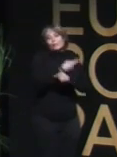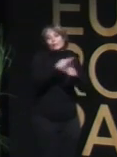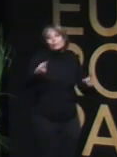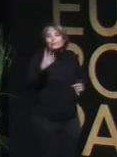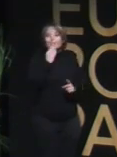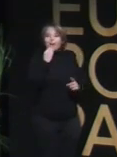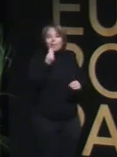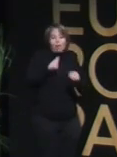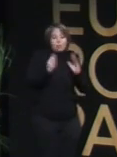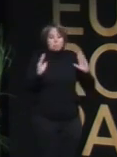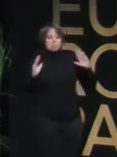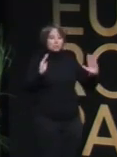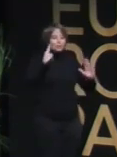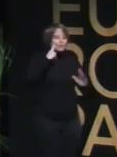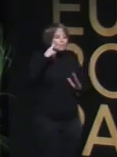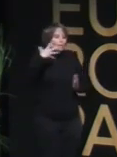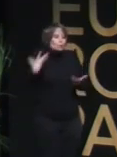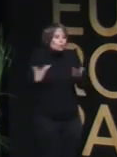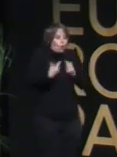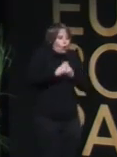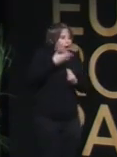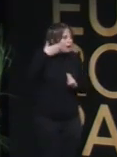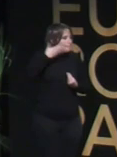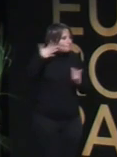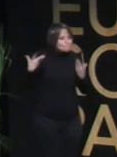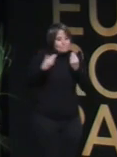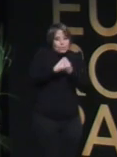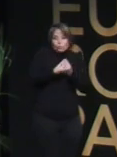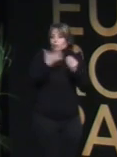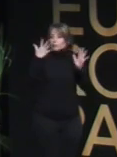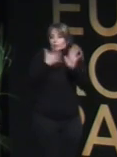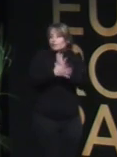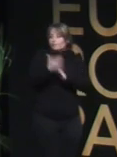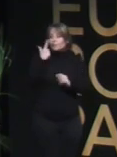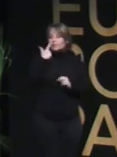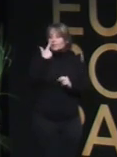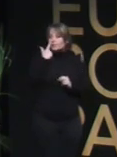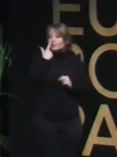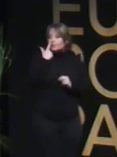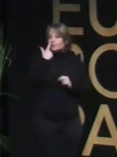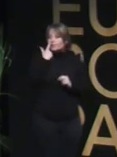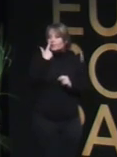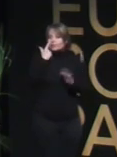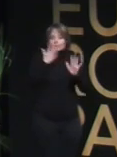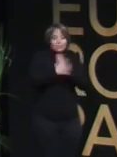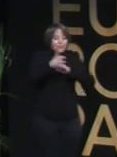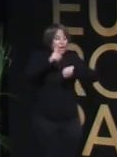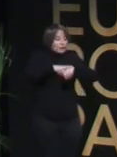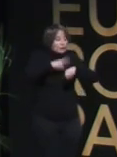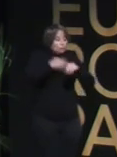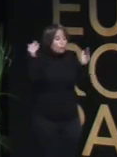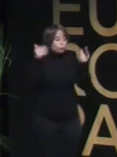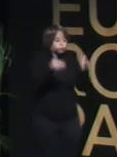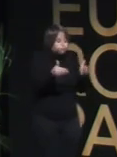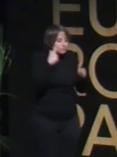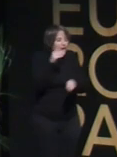de vida y lo que es el famoso apego, ¿no? Que en el fondo, de lo único que estamos hablando con esto es cómo invertimos en los primeros años de vida en